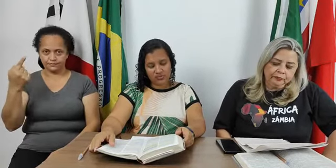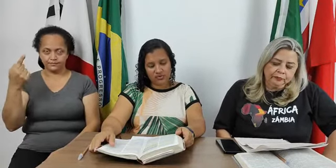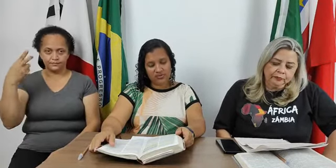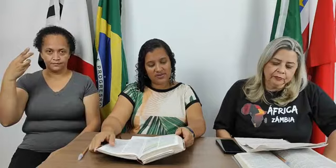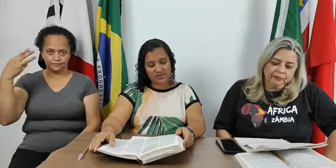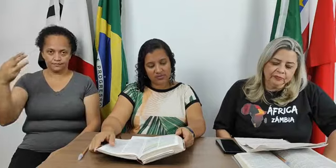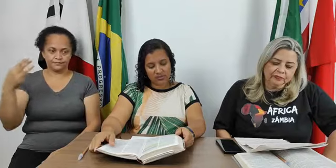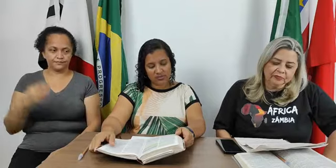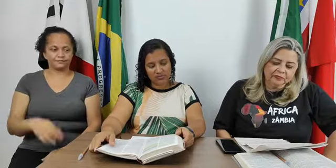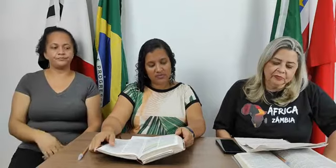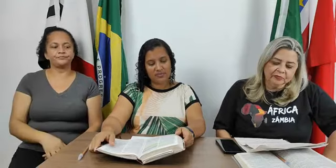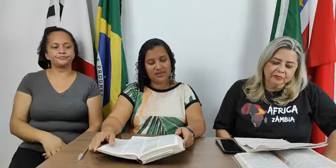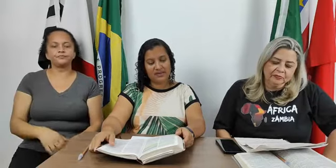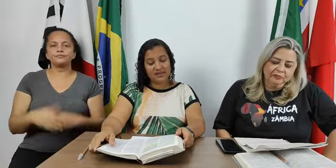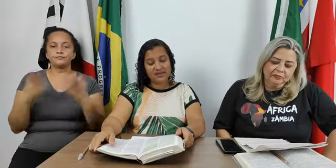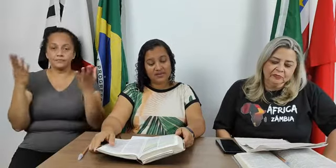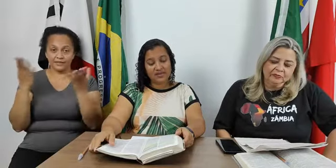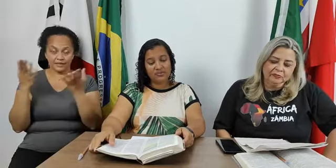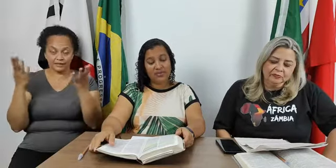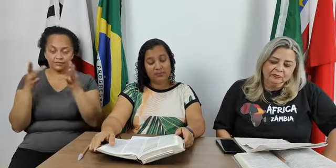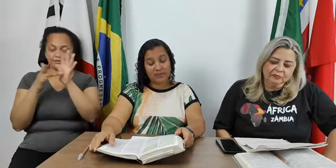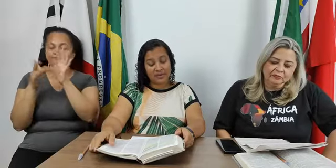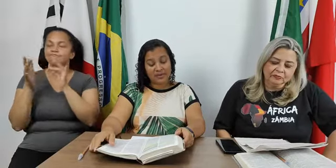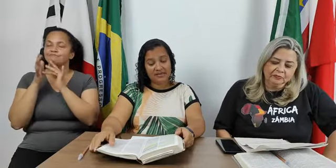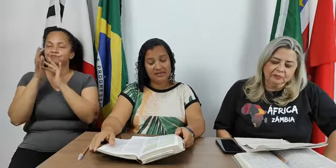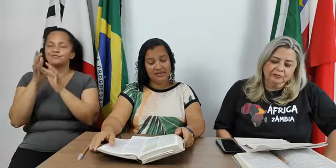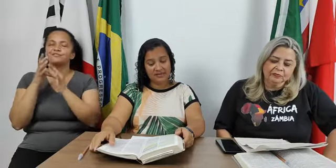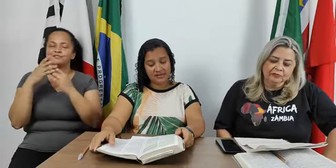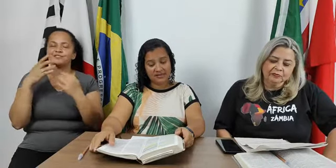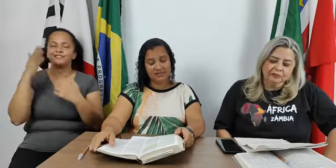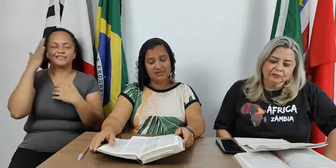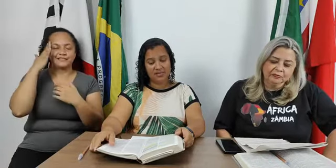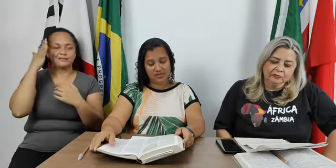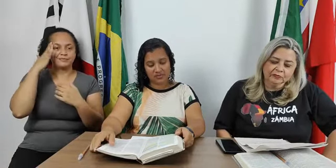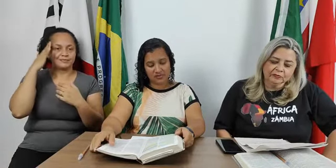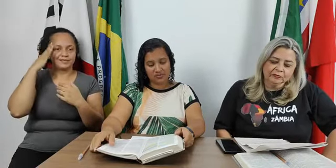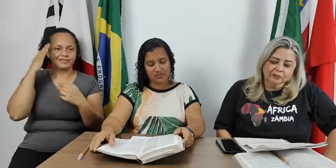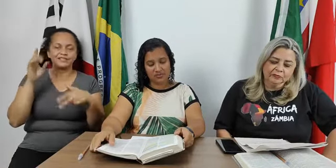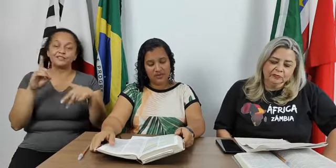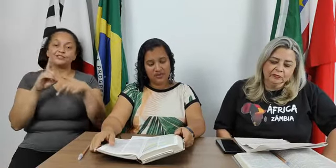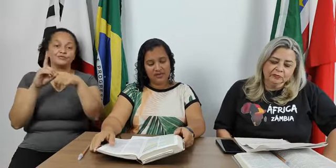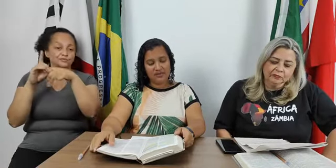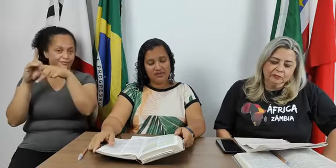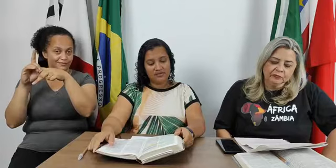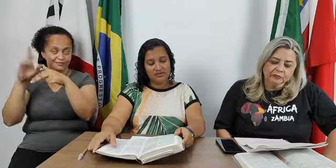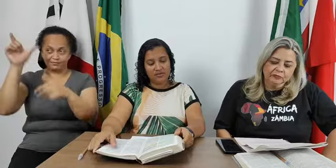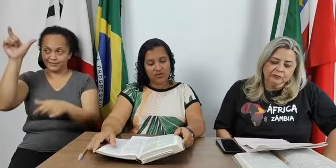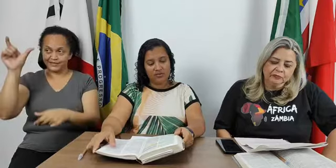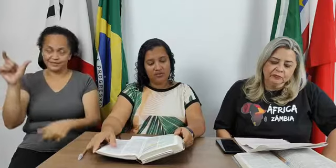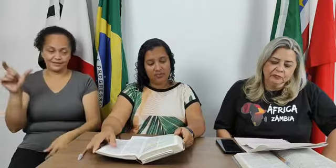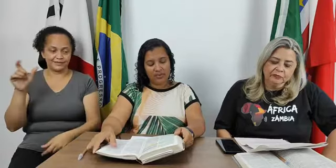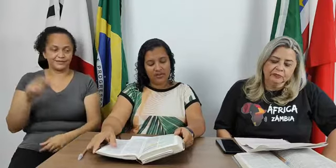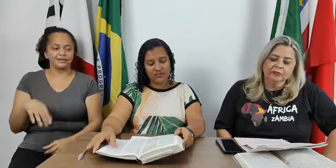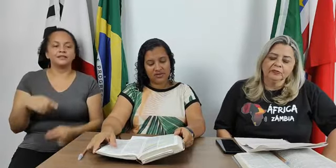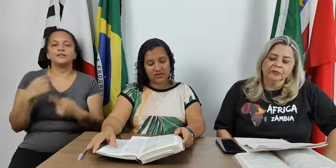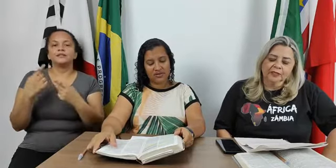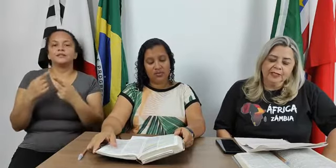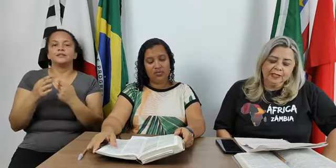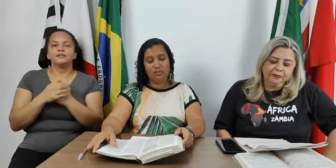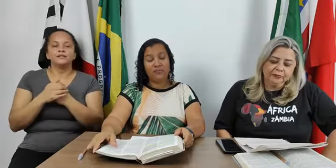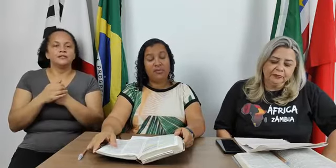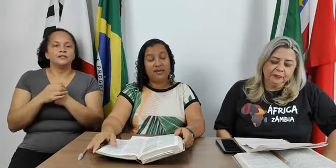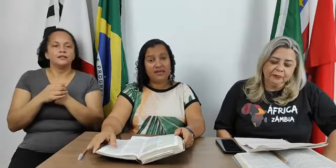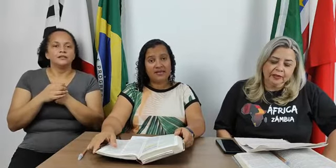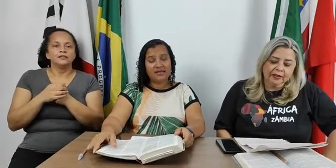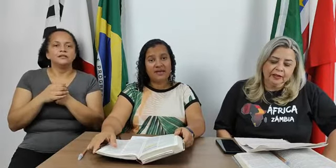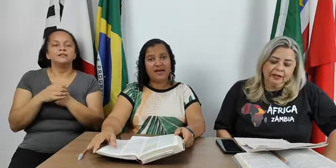no mundo, digo estas coisas, para que eles tenham minha plena alegria em si mesmos. Então, ó, uma pausa aqui, ó.